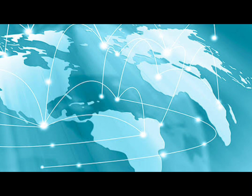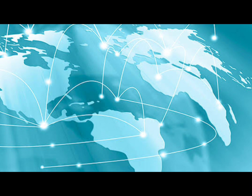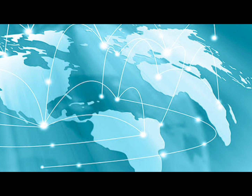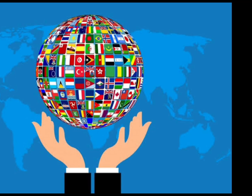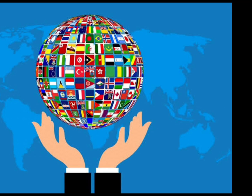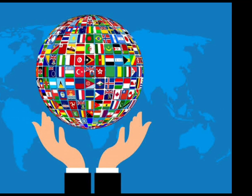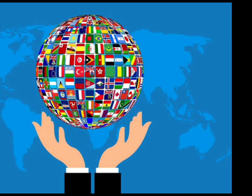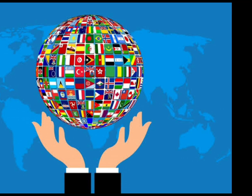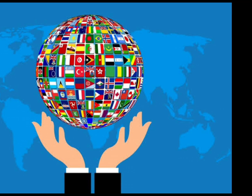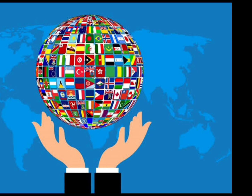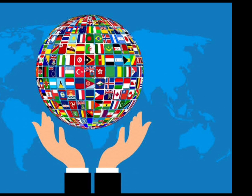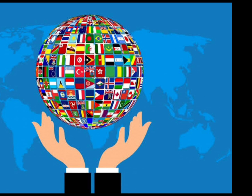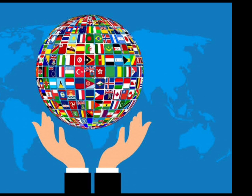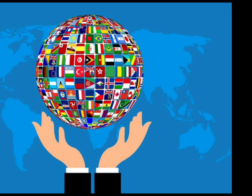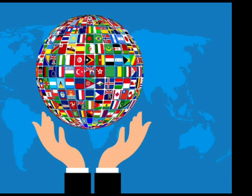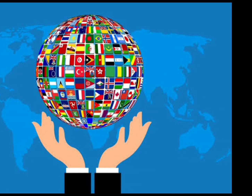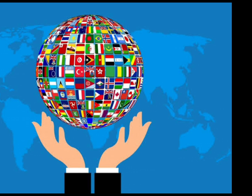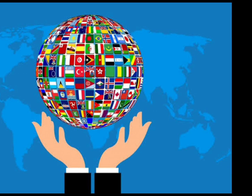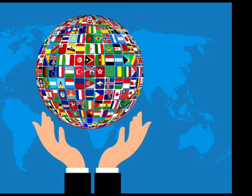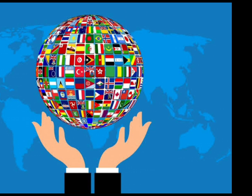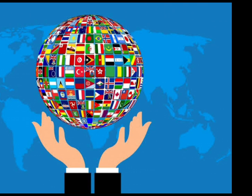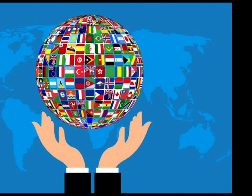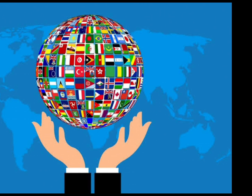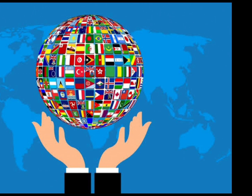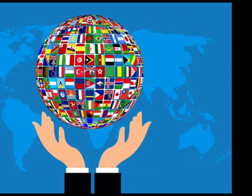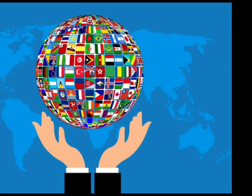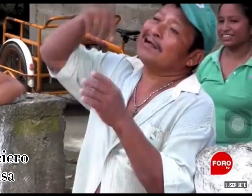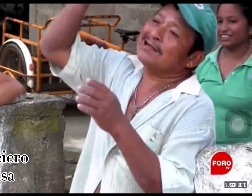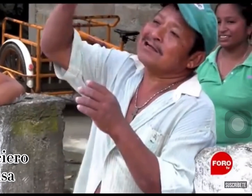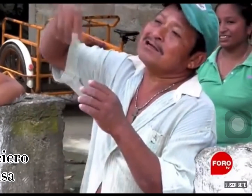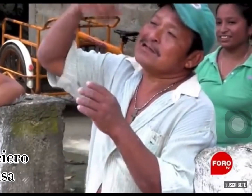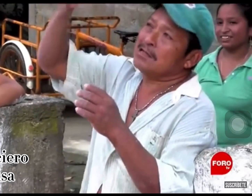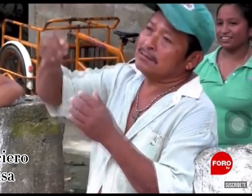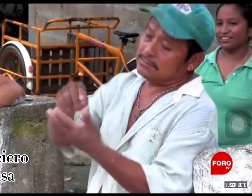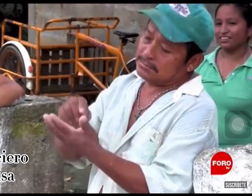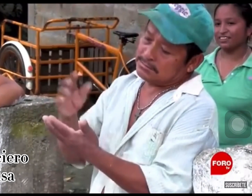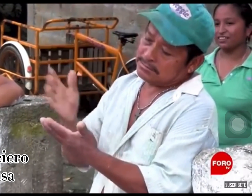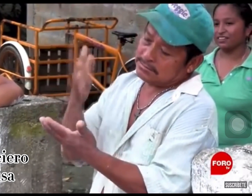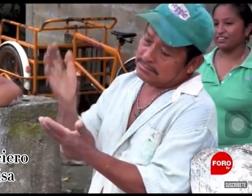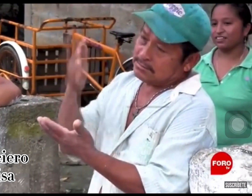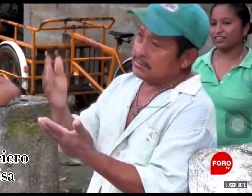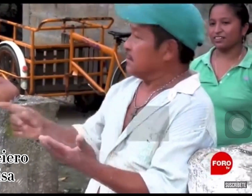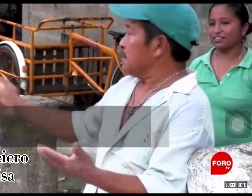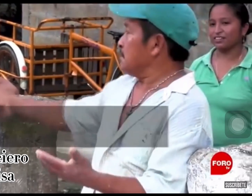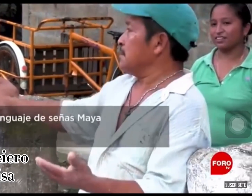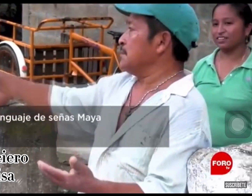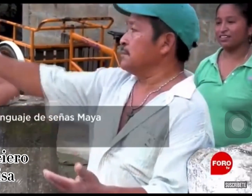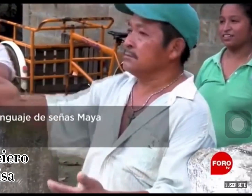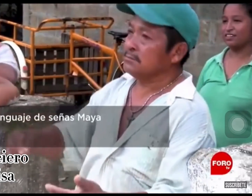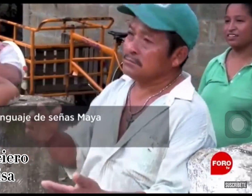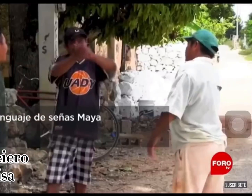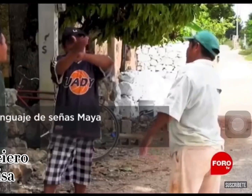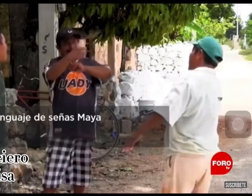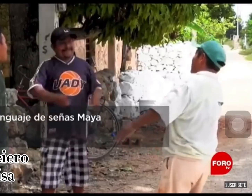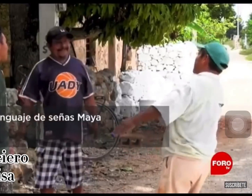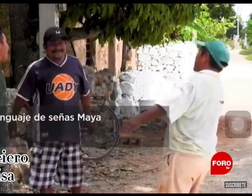señas es internacional. Cada comunidad la ajusta a su cultura y asimismo evoluciona con la sociedad. En